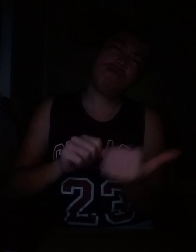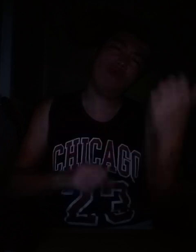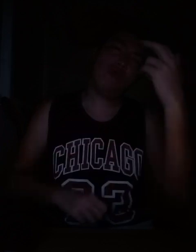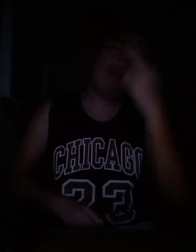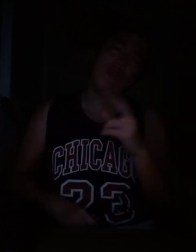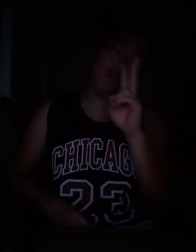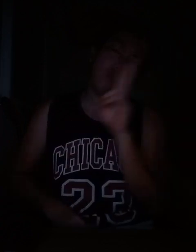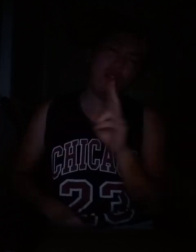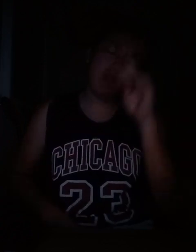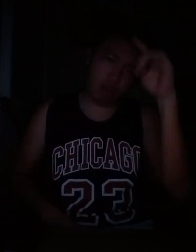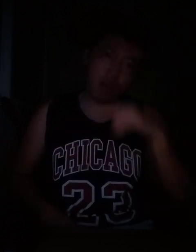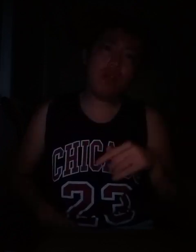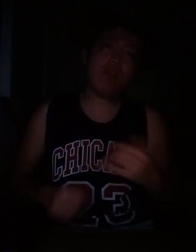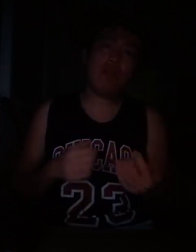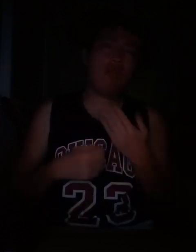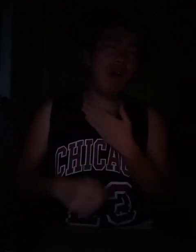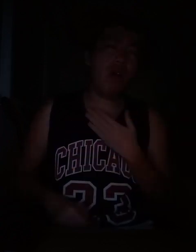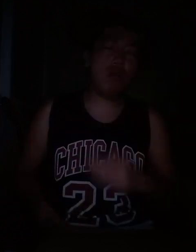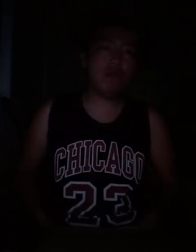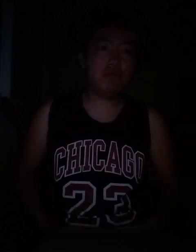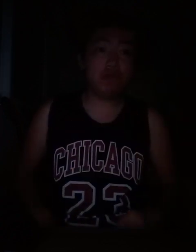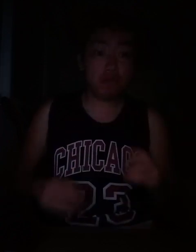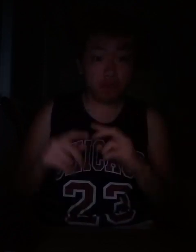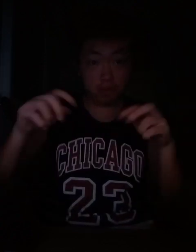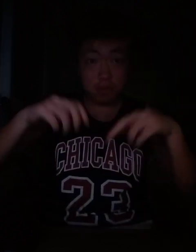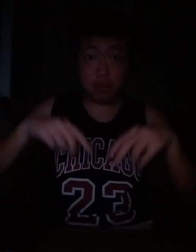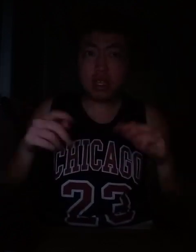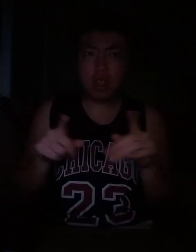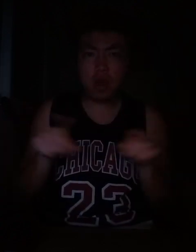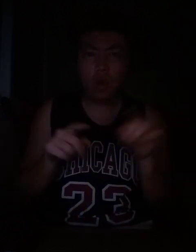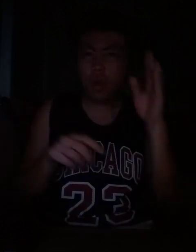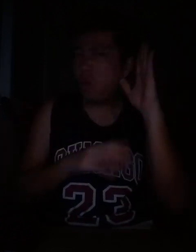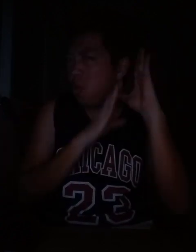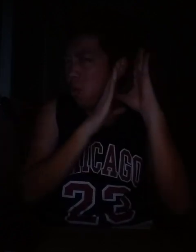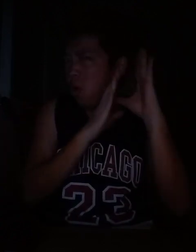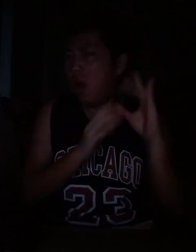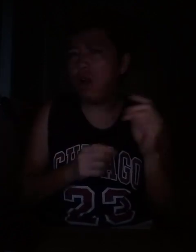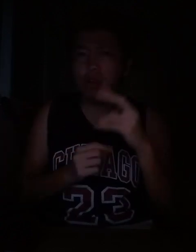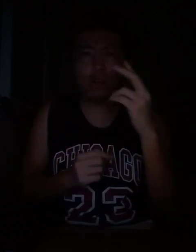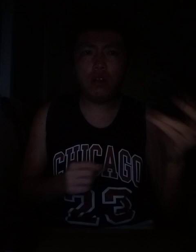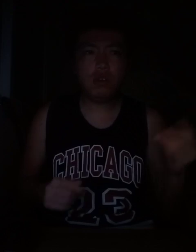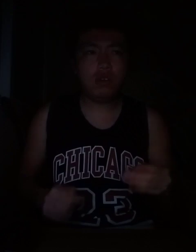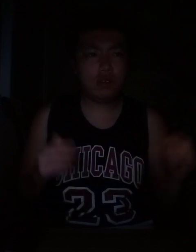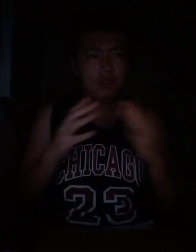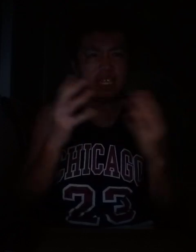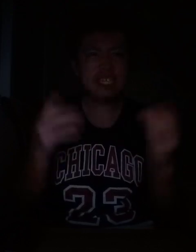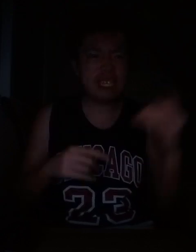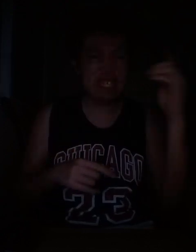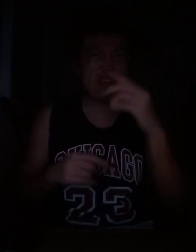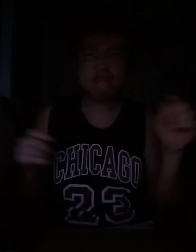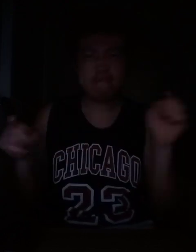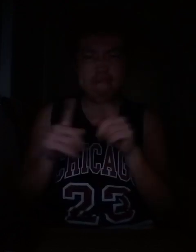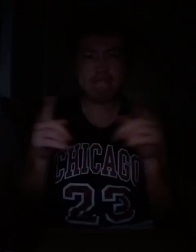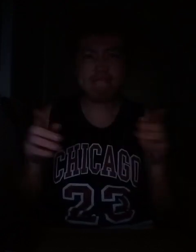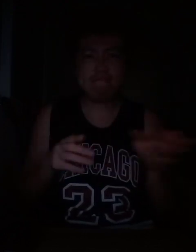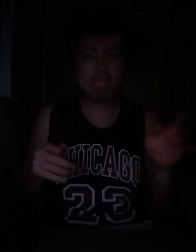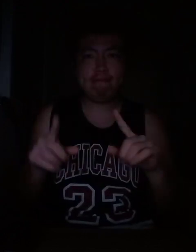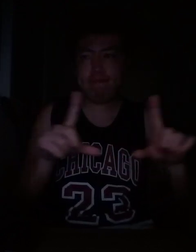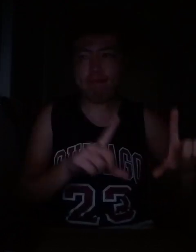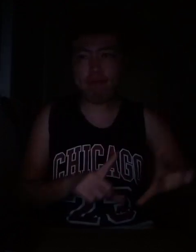목숨을 잃었습니다. Just a bomb going off. I mean, it was so loud and the wind was crazy. I just never seen anything like it in my life.